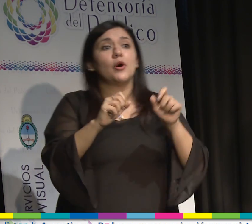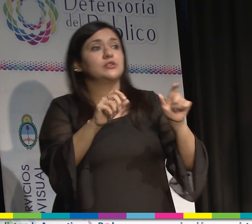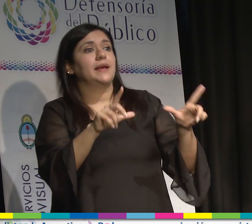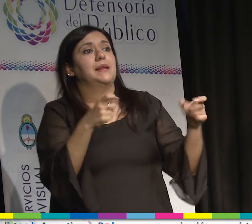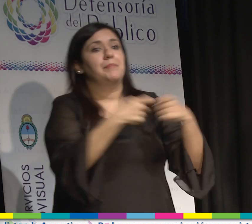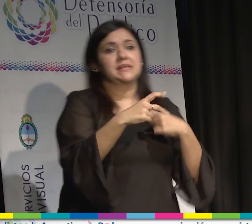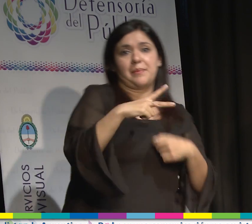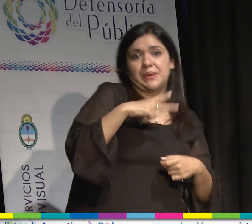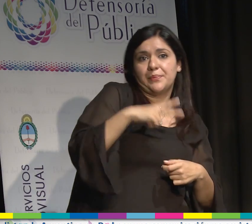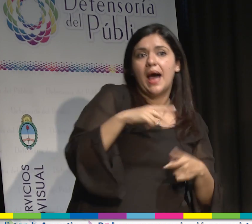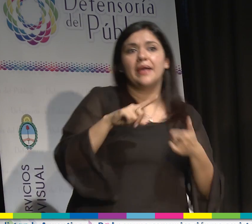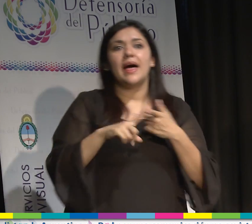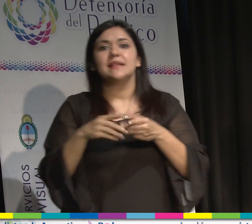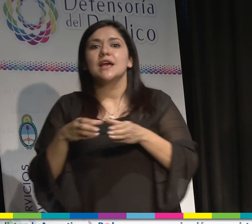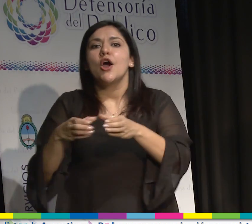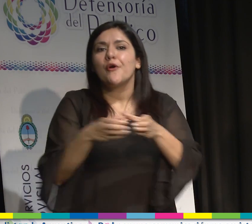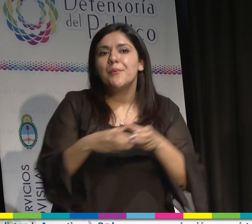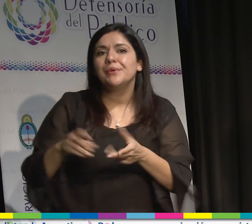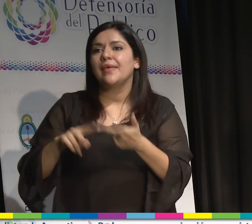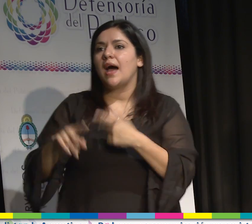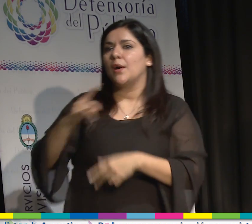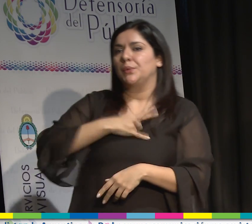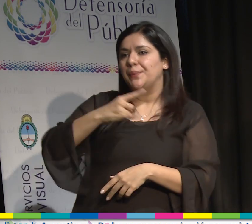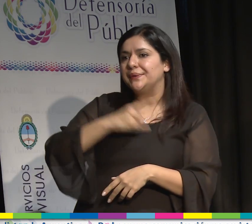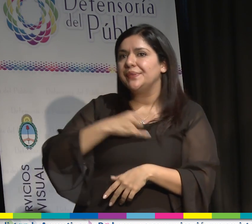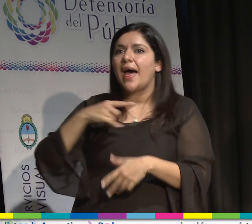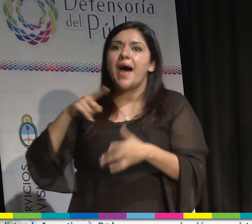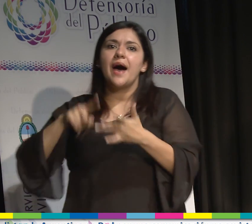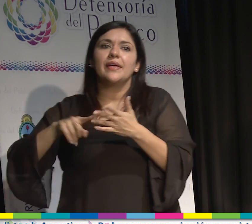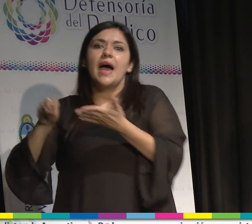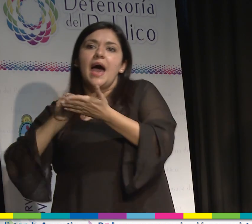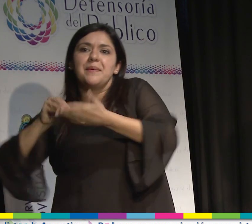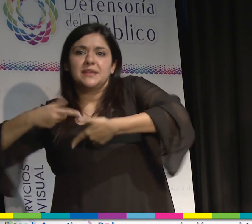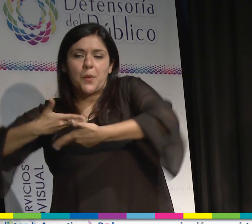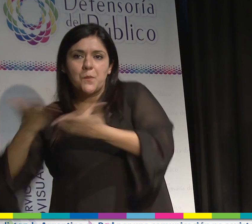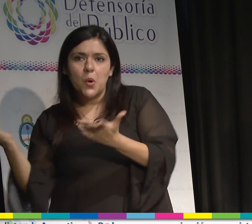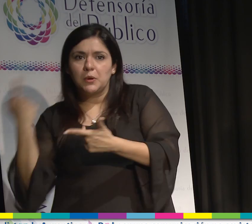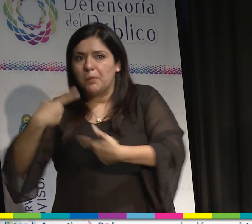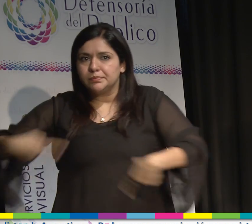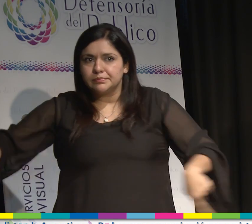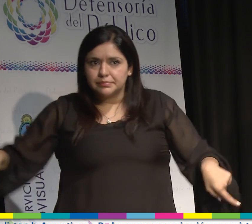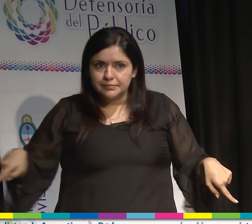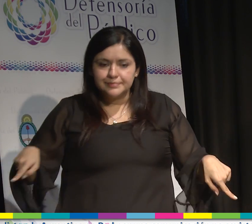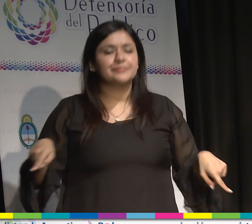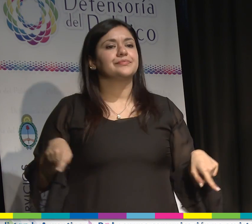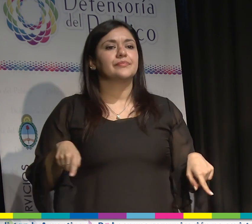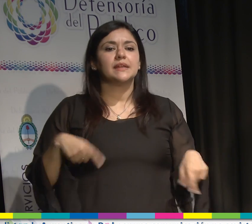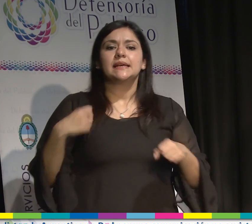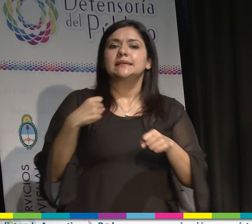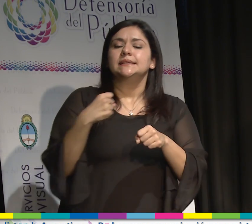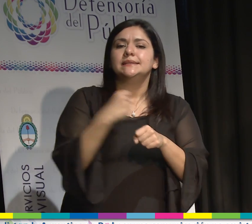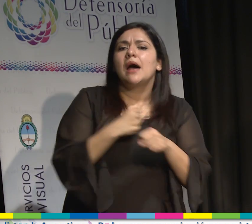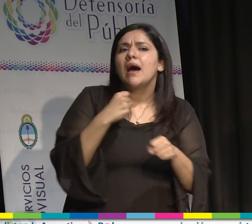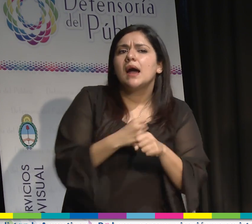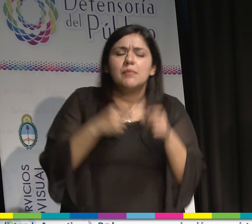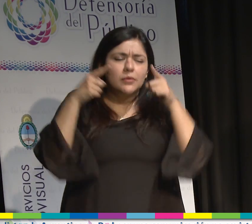y comunitarios universidades en la administración pública y porque trabajamos fundamentalmente bueno